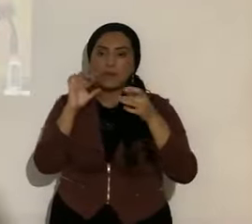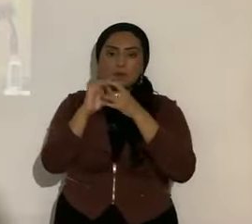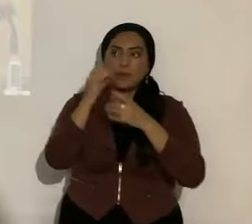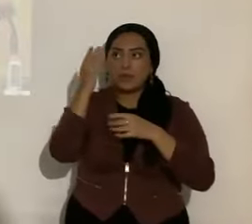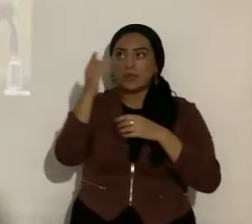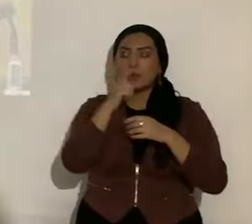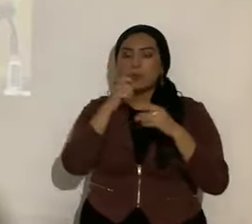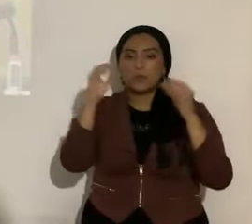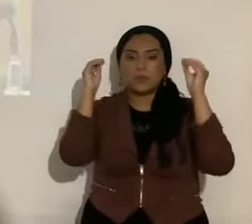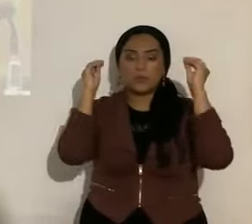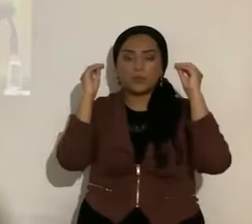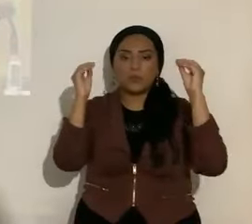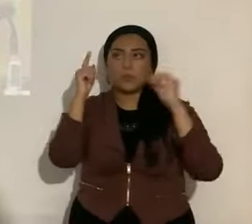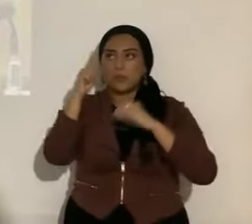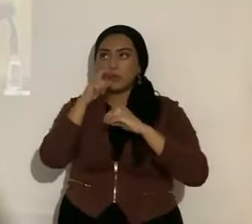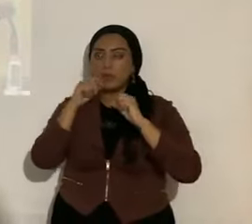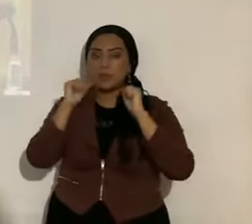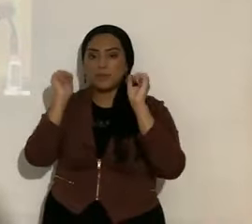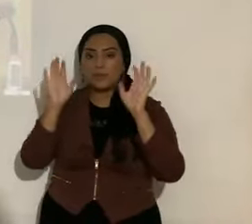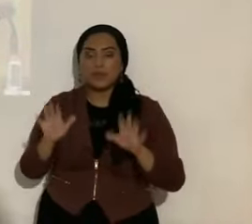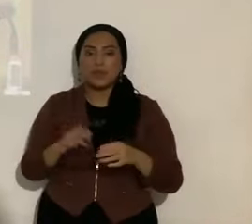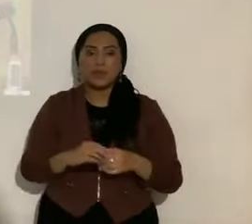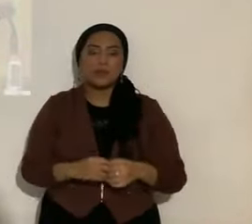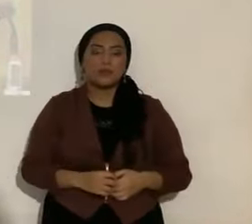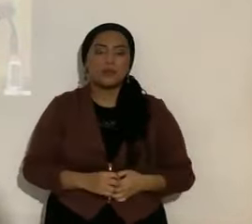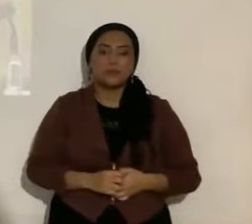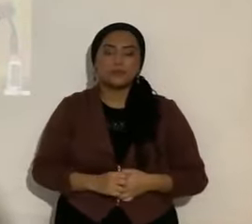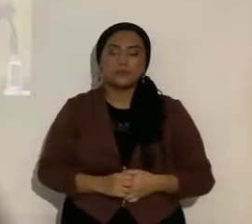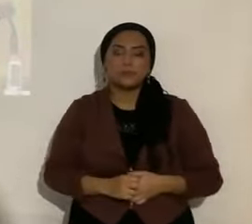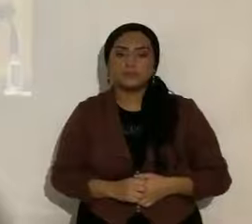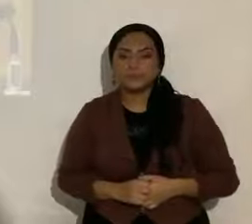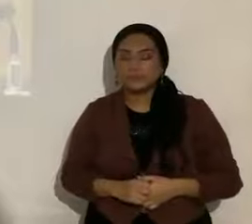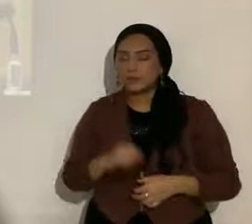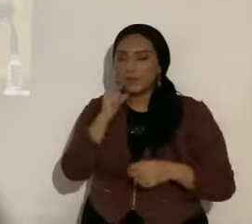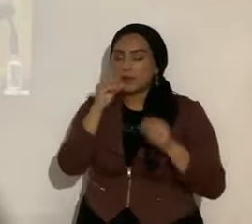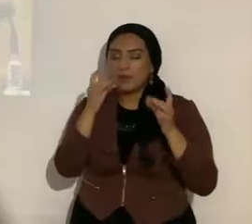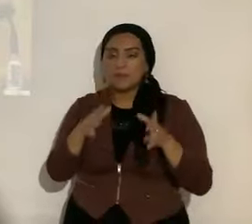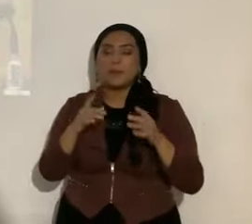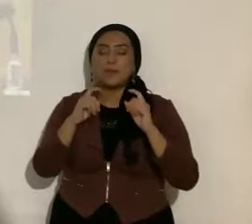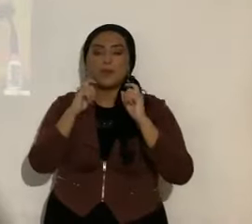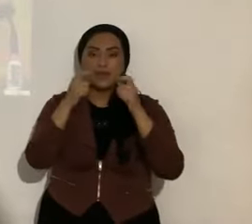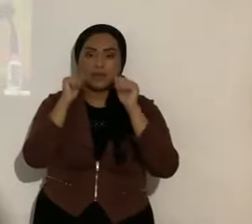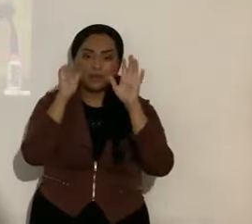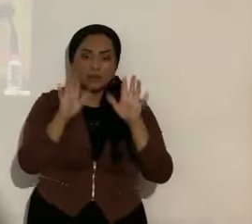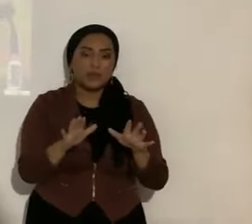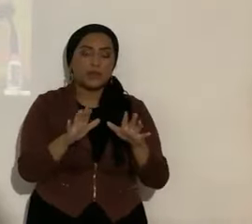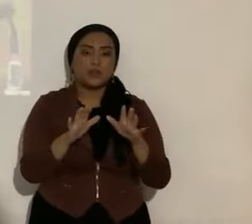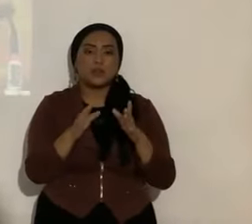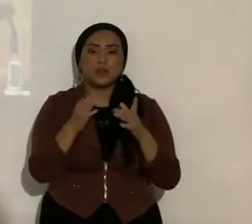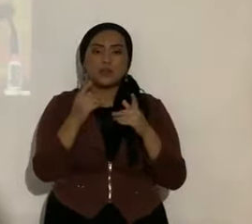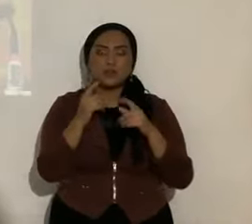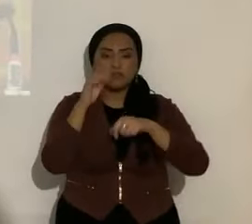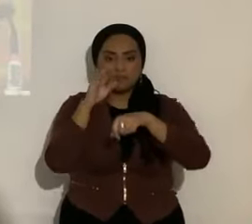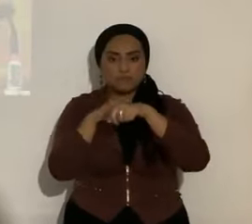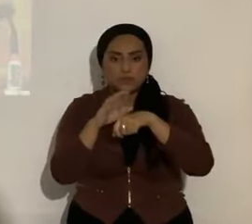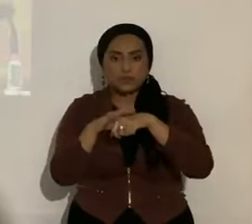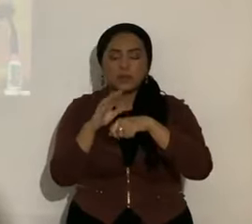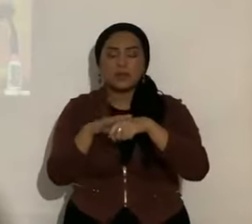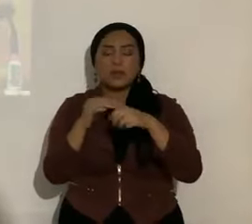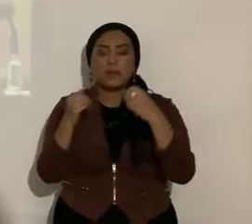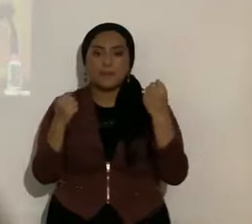te enseña, del que te bendice, del que no te maldice, sino te bendice, te procura, te exhorta,